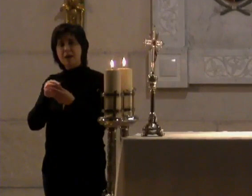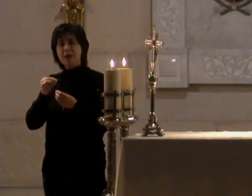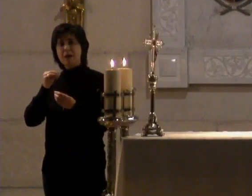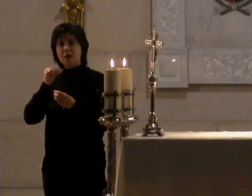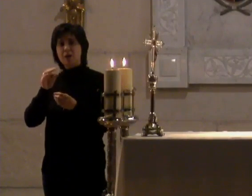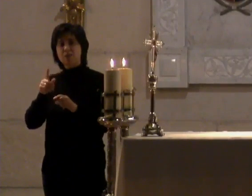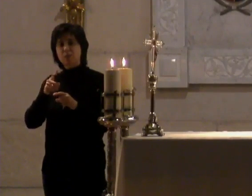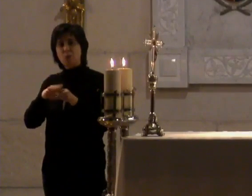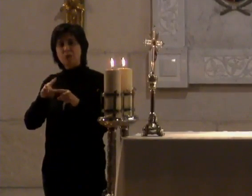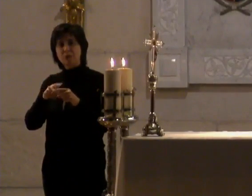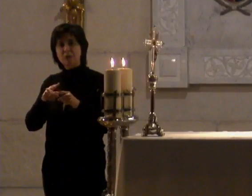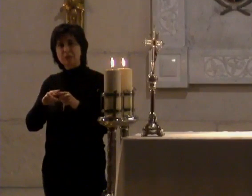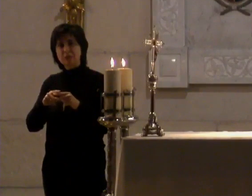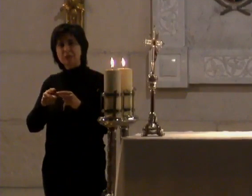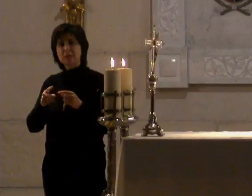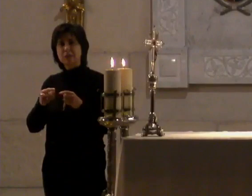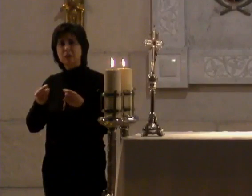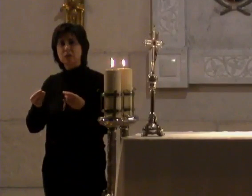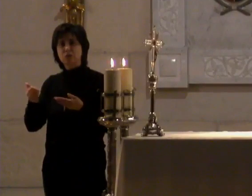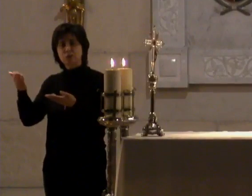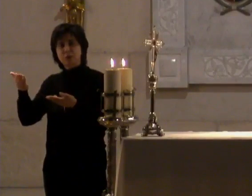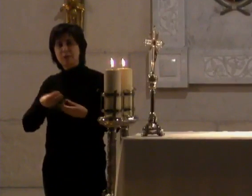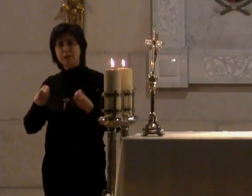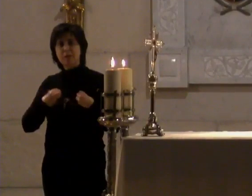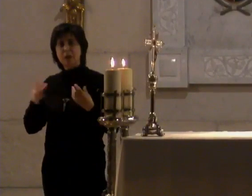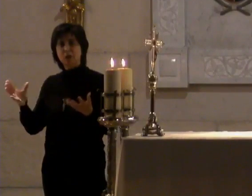acciones que nos invita a vivir a todos nosotros.